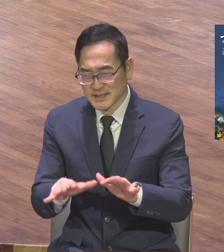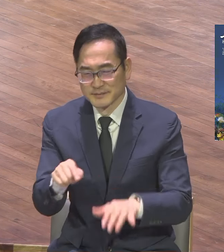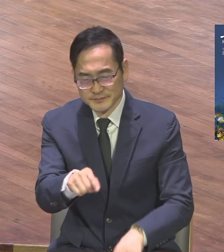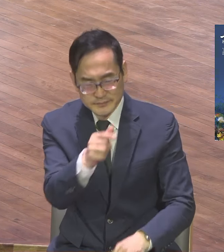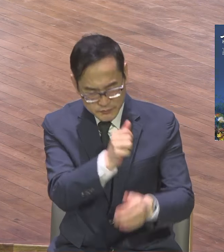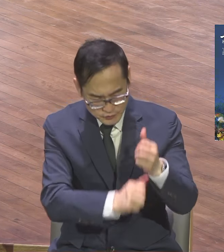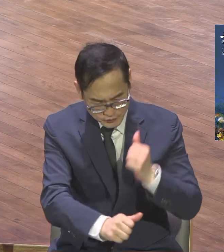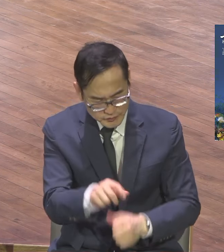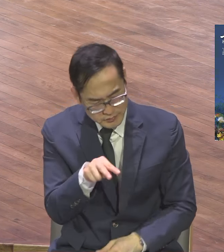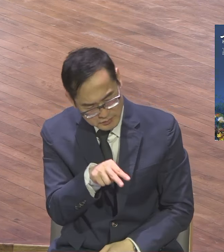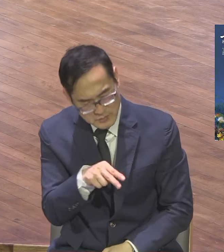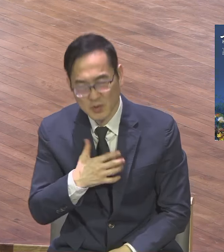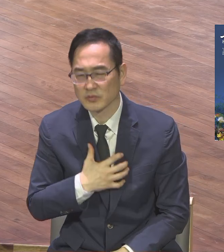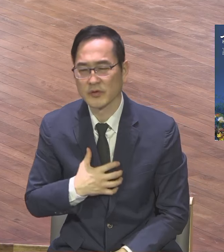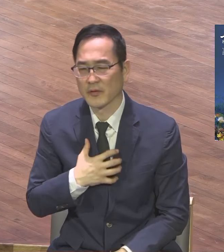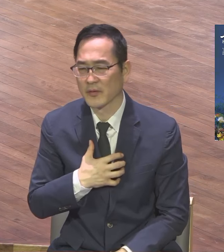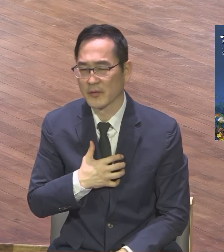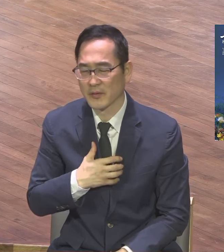우리 후대들